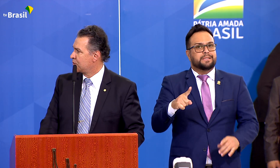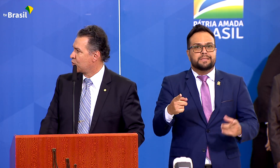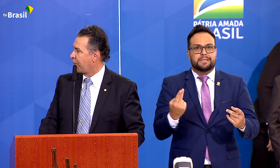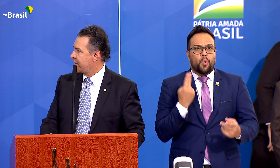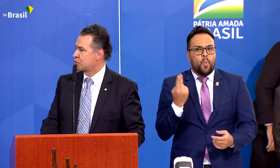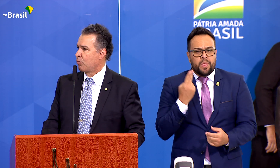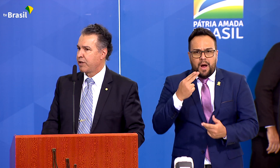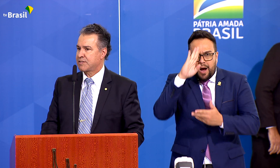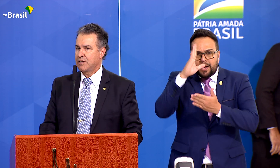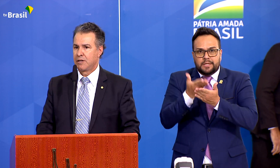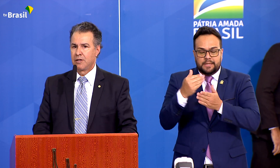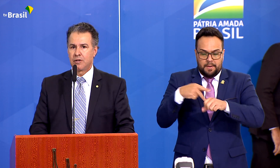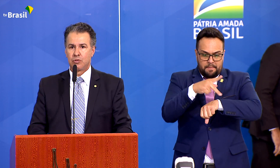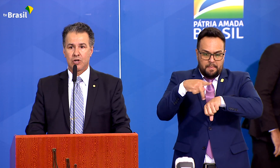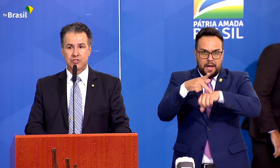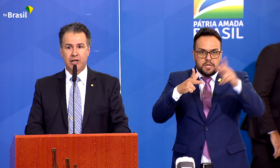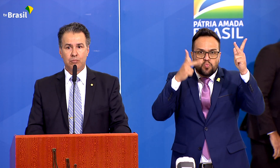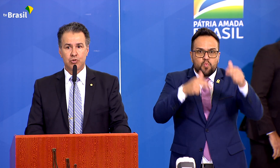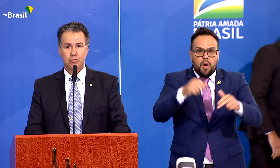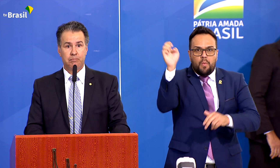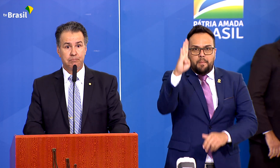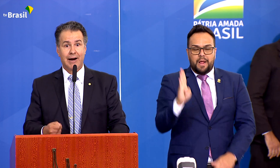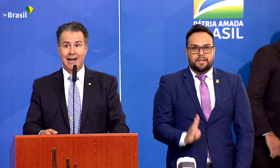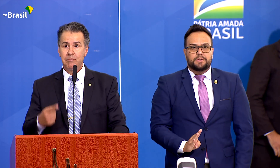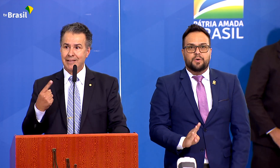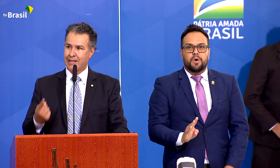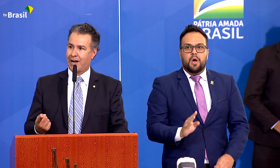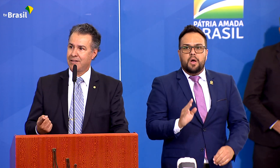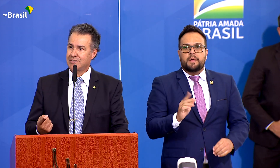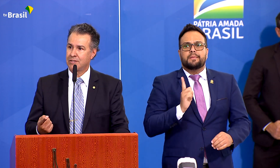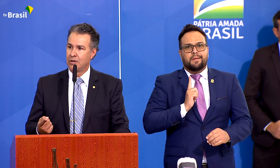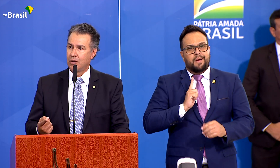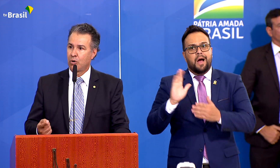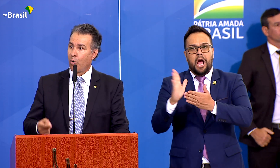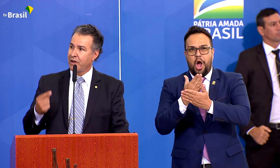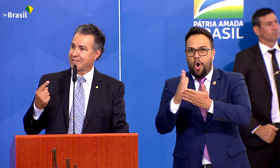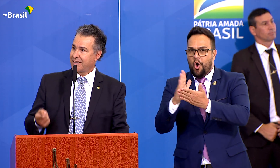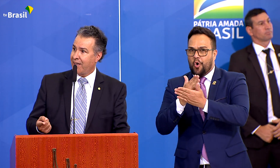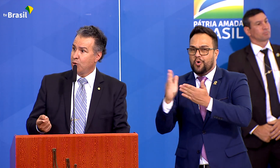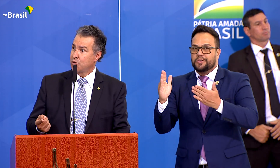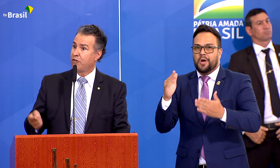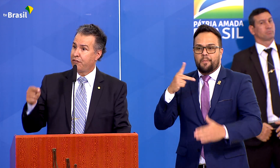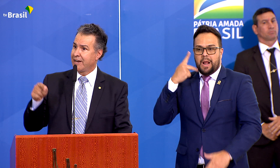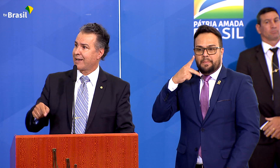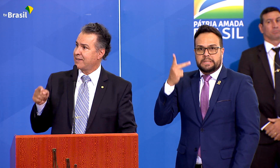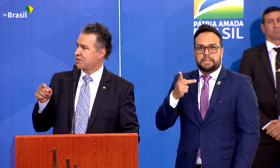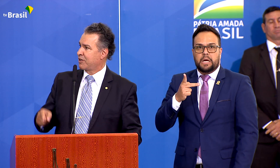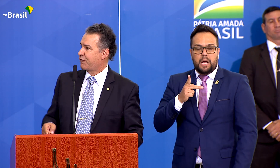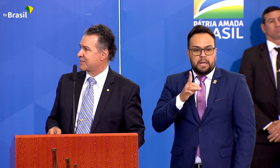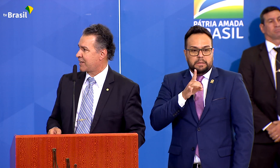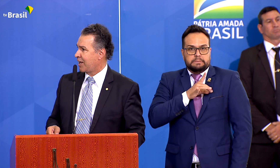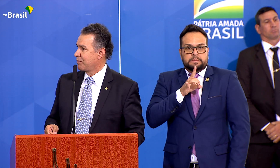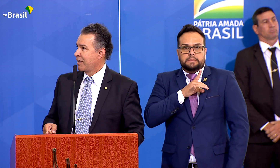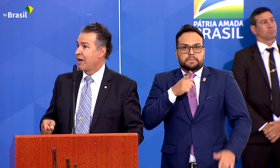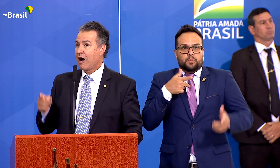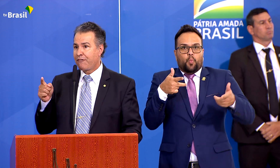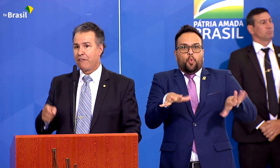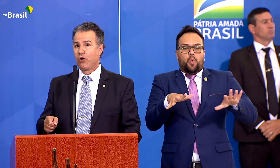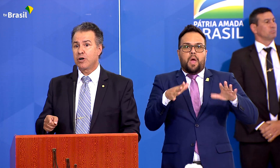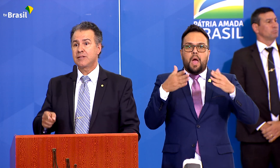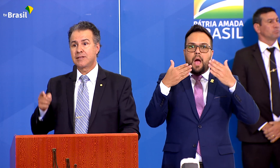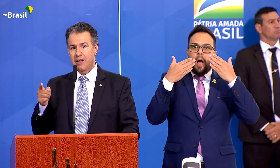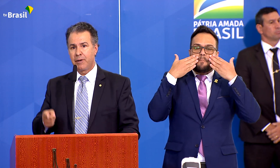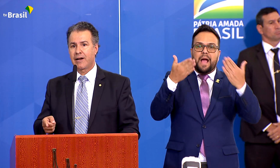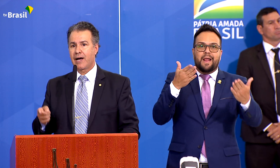inacreditável no país como esse nós temos parlamentares com receio de vir aqui se manifestar